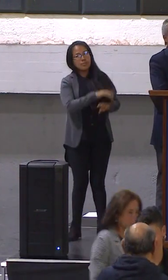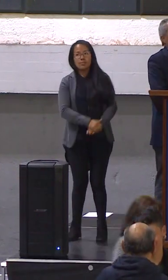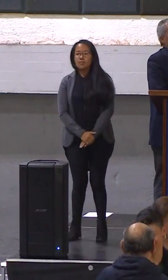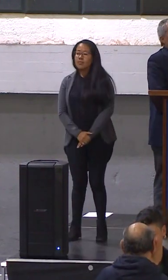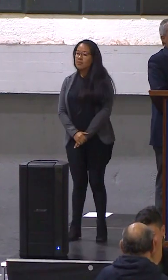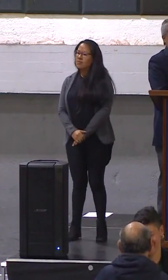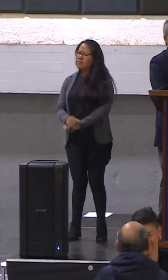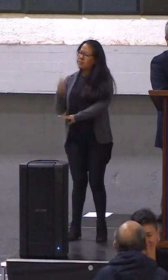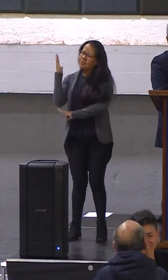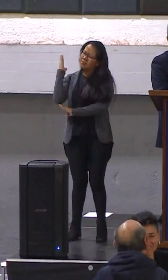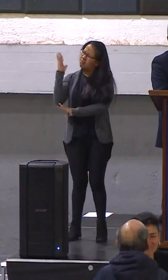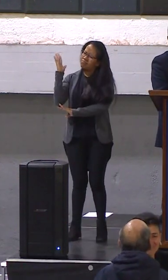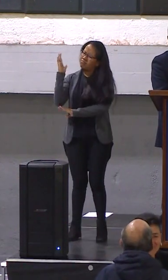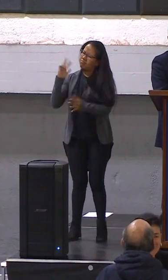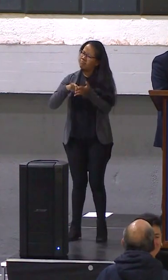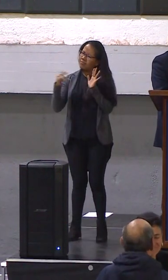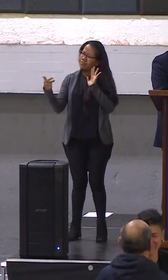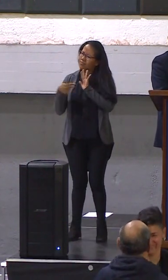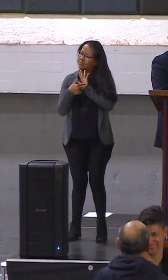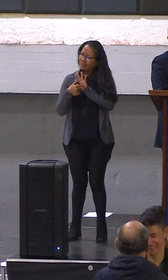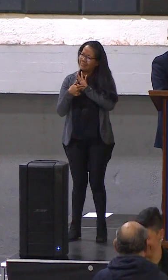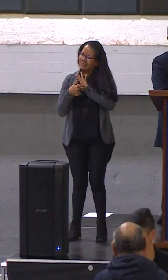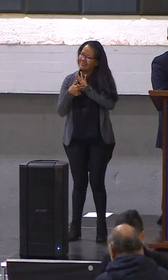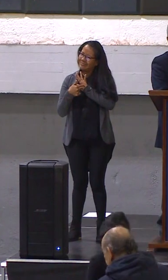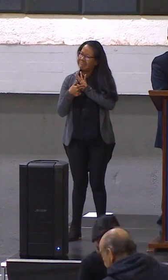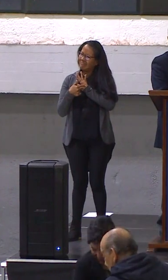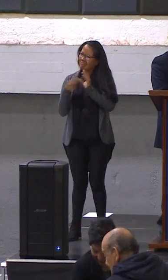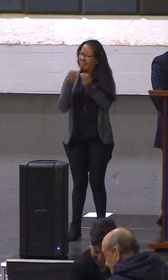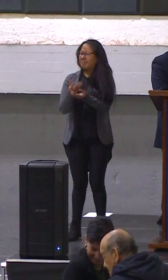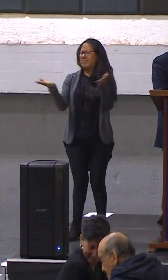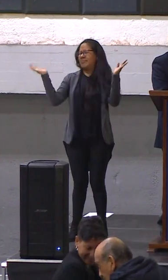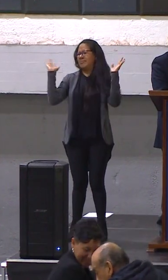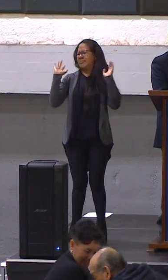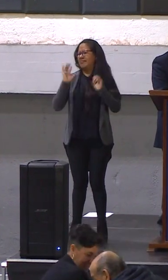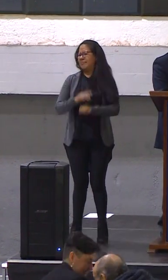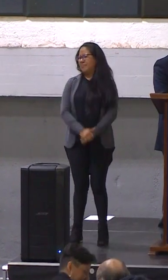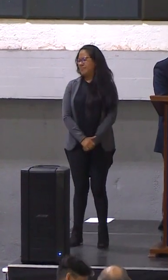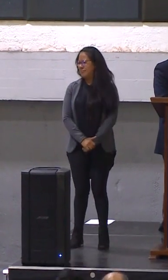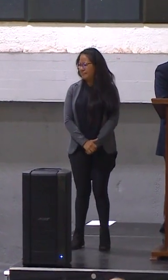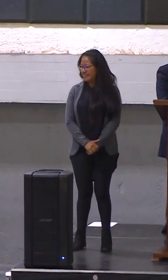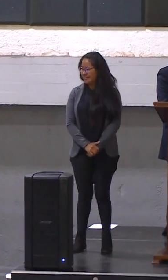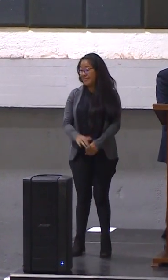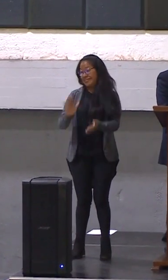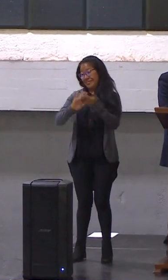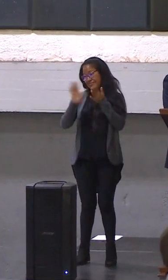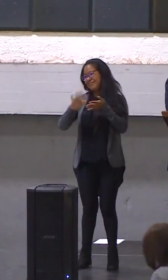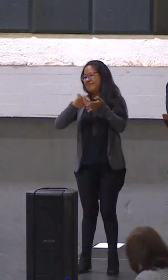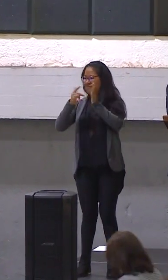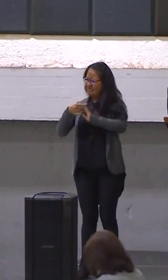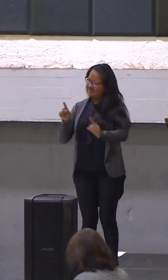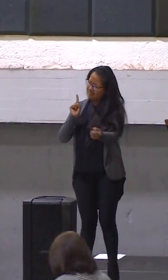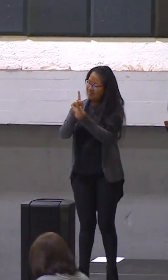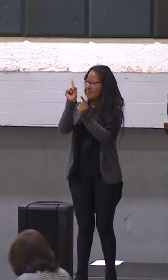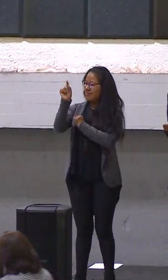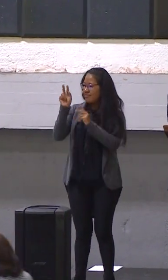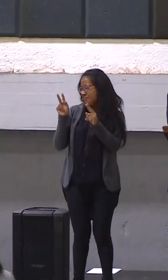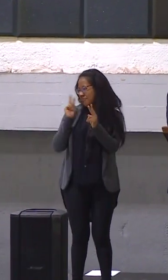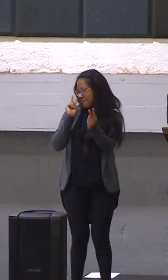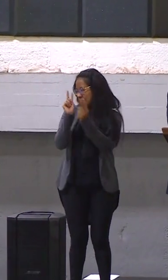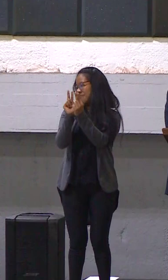cátedra significa muchas cosas pero ante todo es un encuentro para el conocimiento